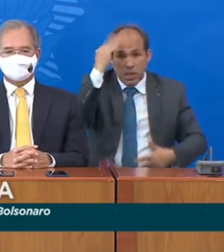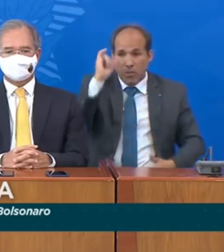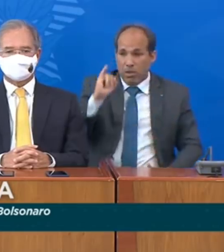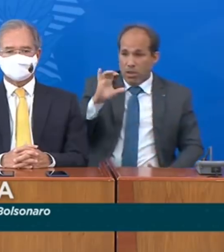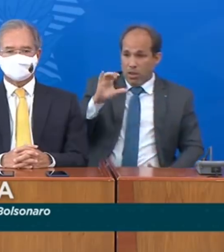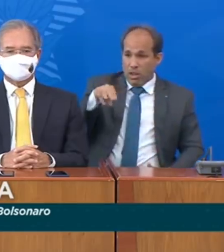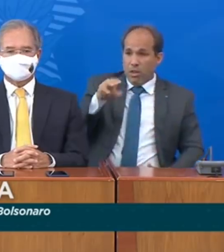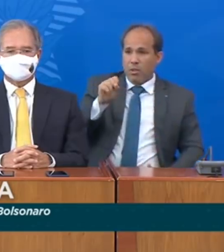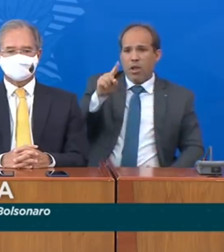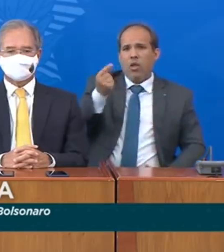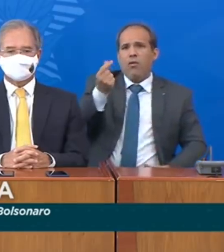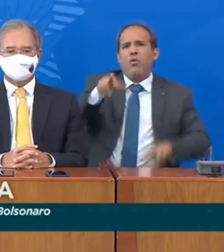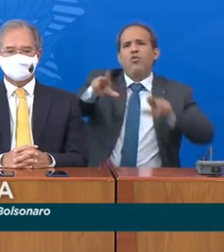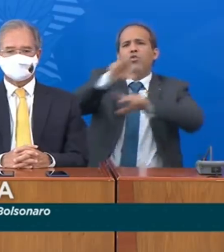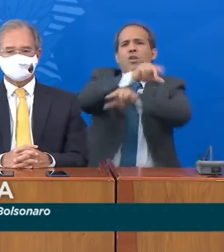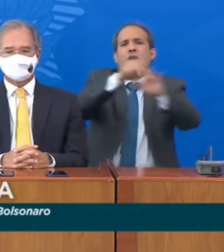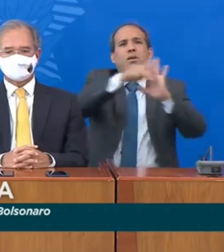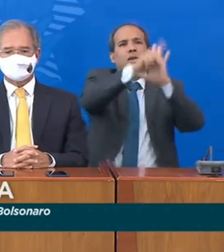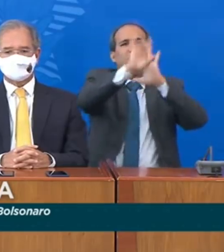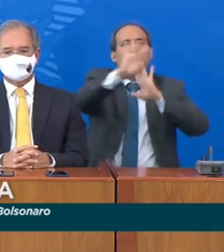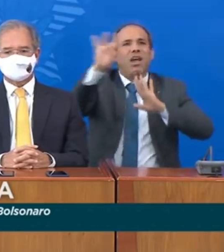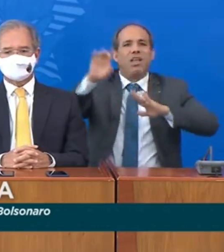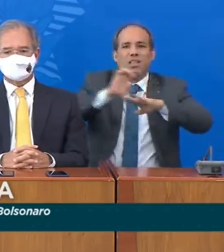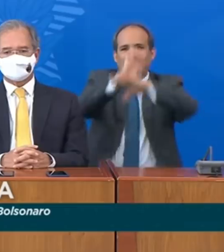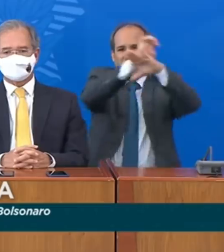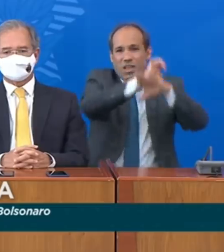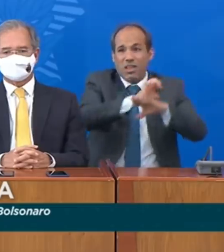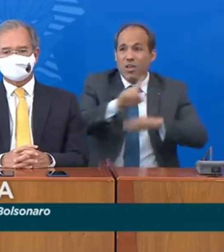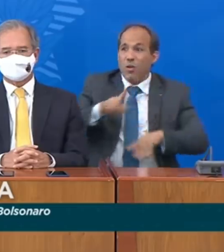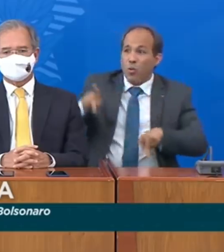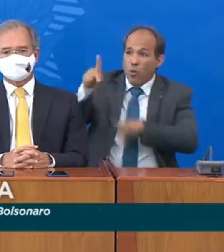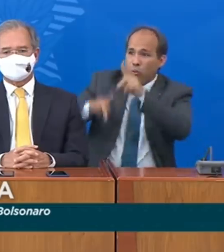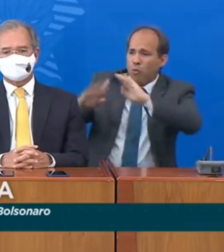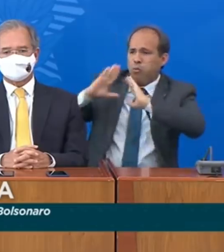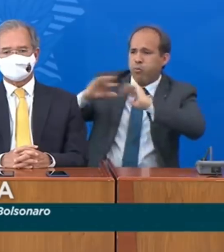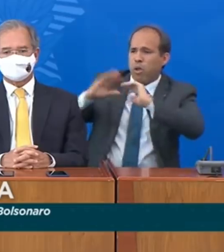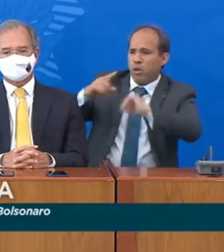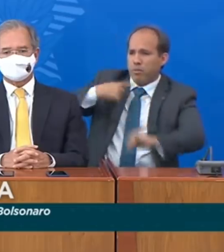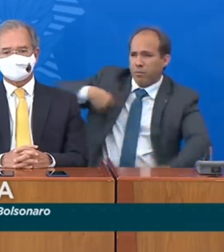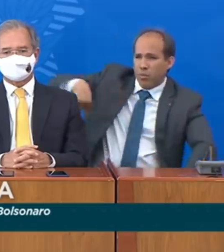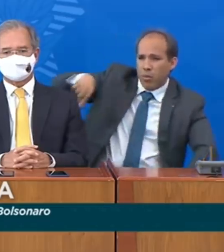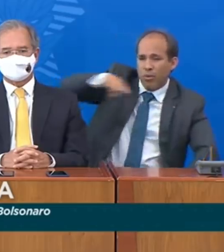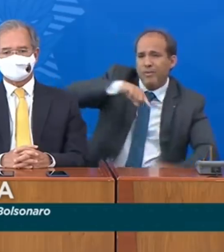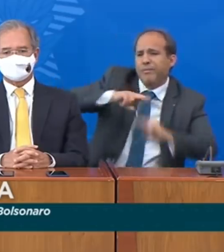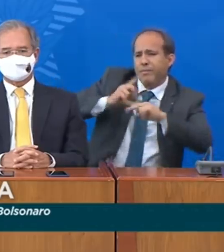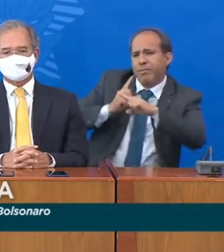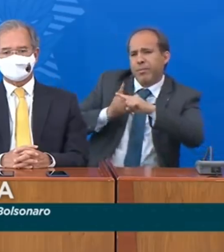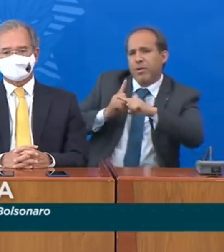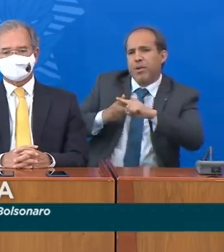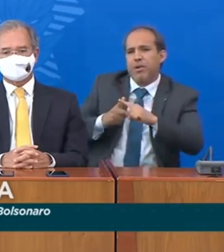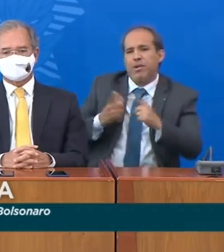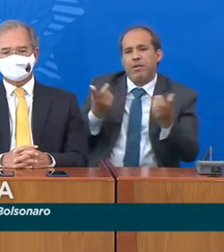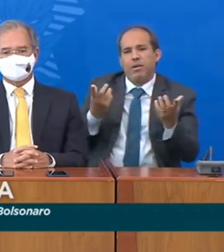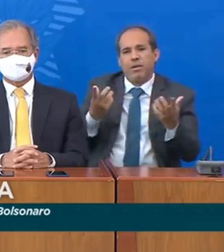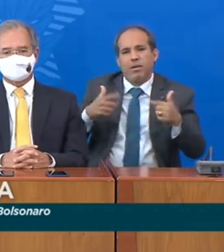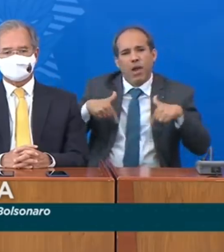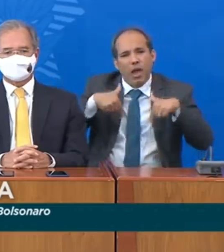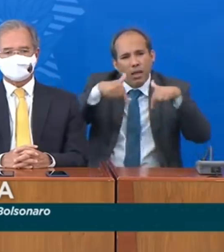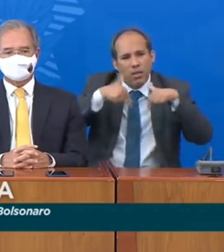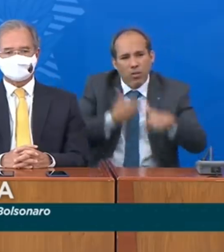estado. E o que a população pede para nós, dado os contatos que nós temos, é